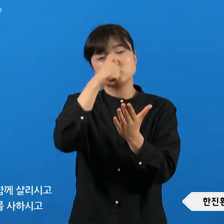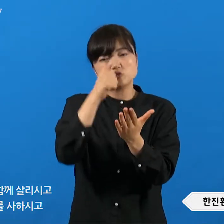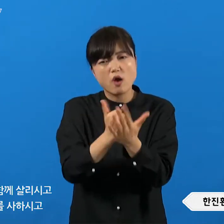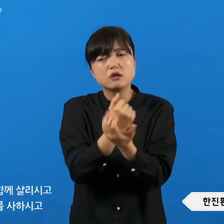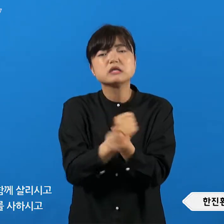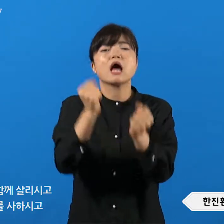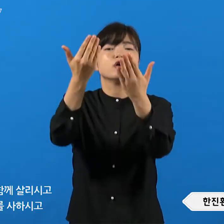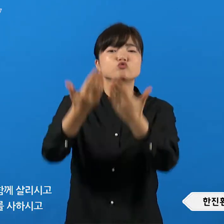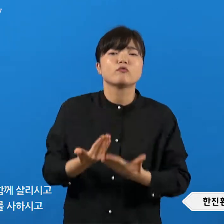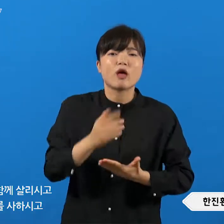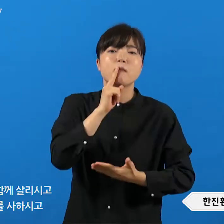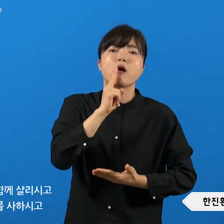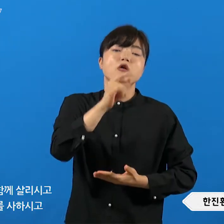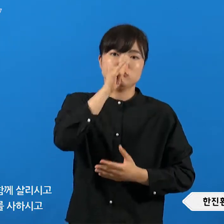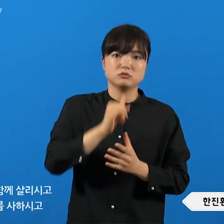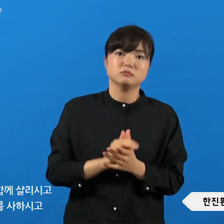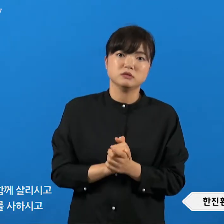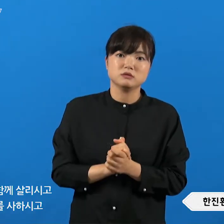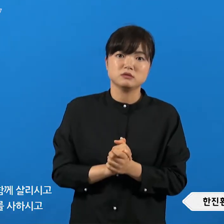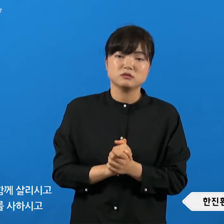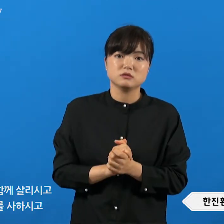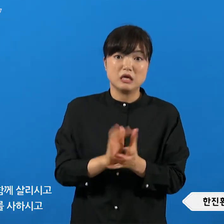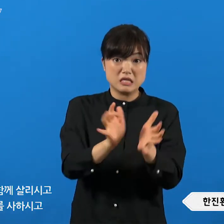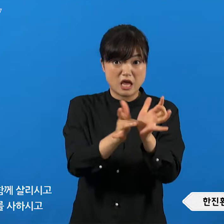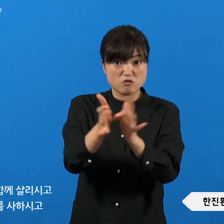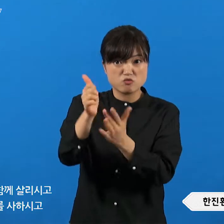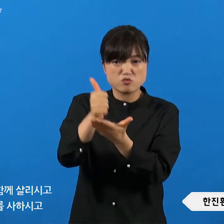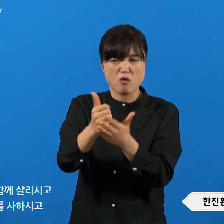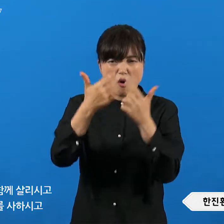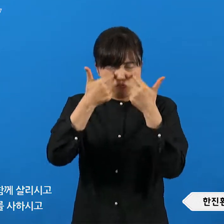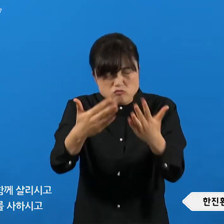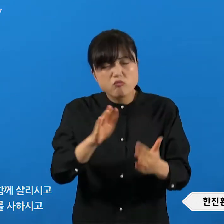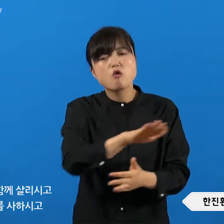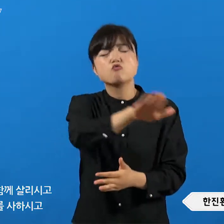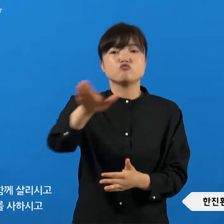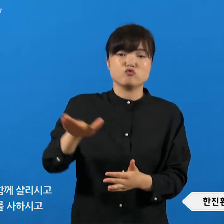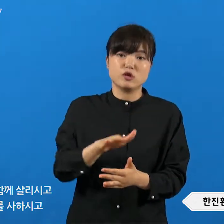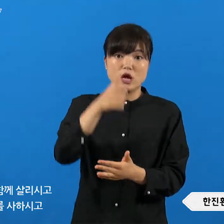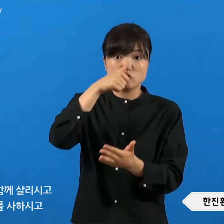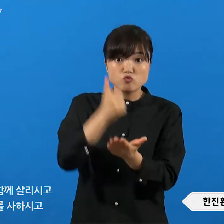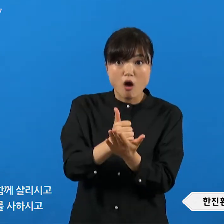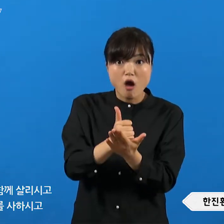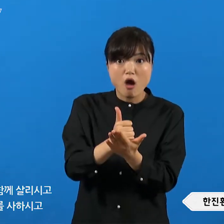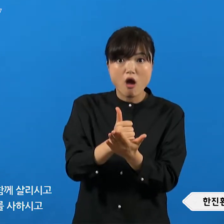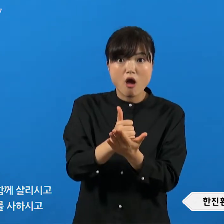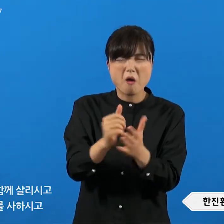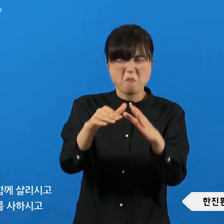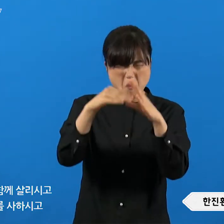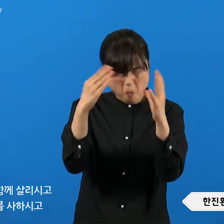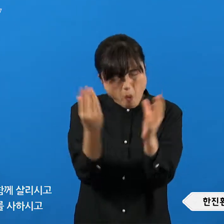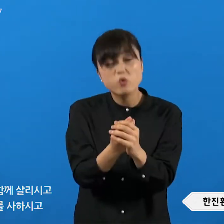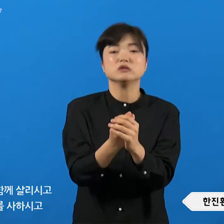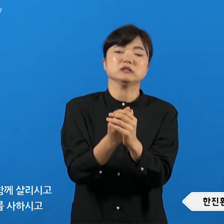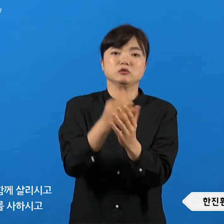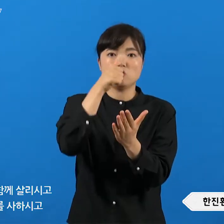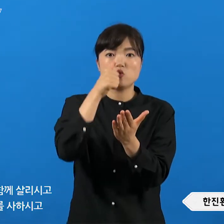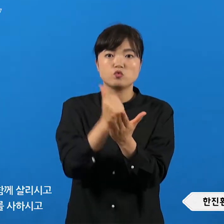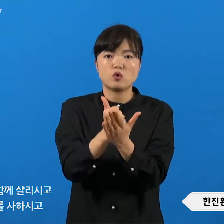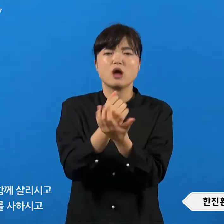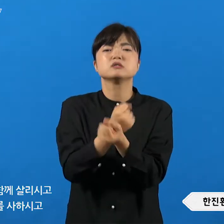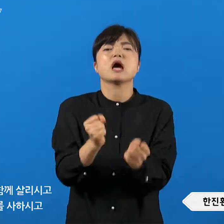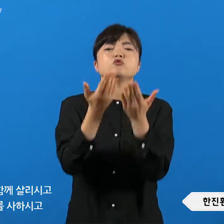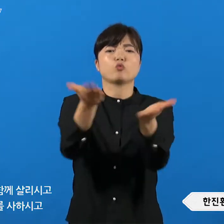죄를 사하시고 했습니다. 예수님은 분명히 우리의 모든 죄를 모든